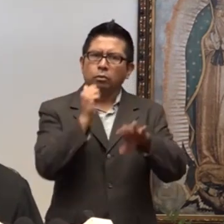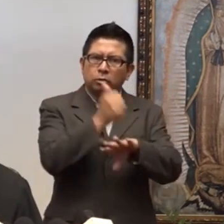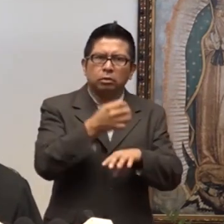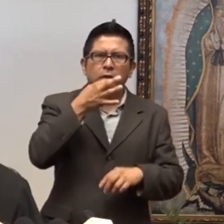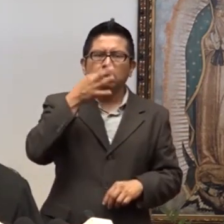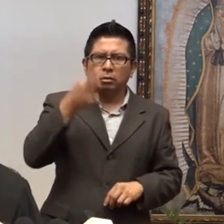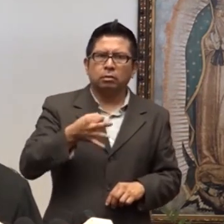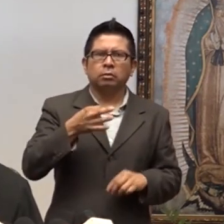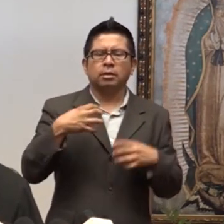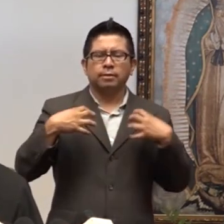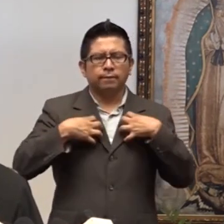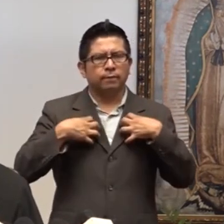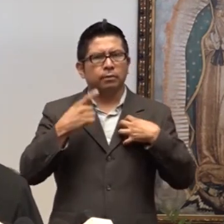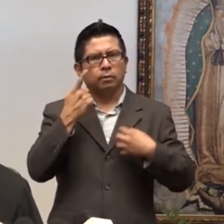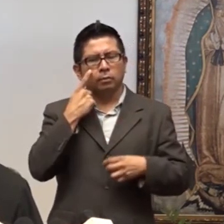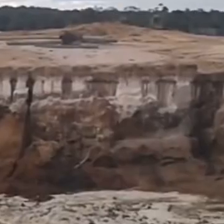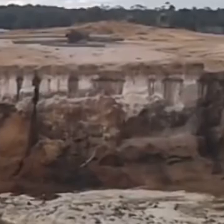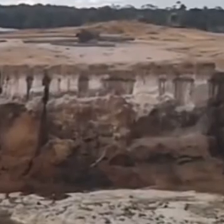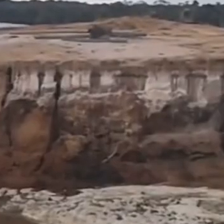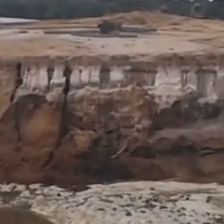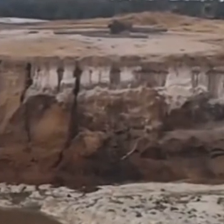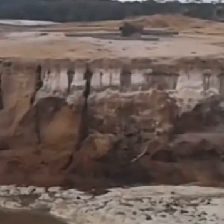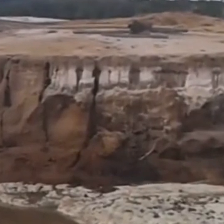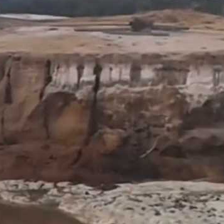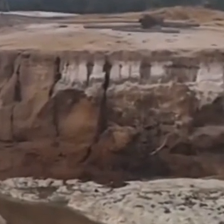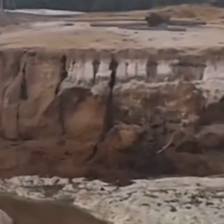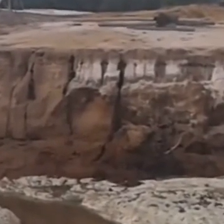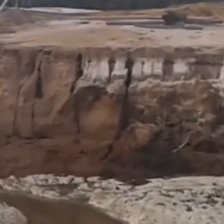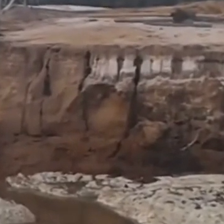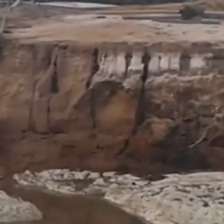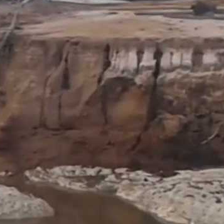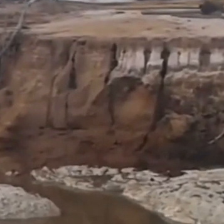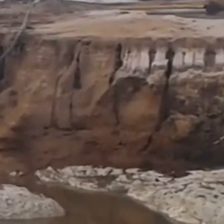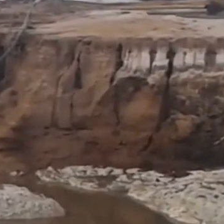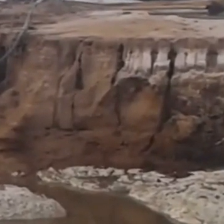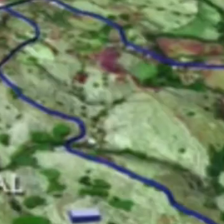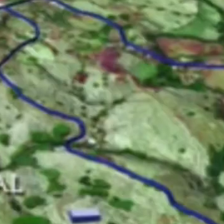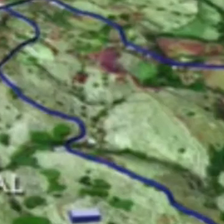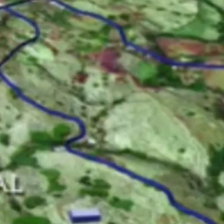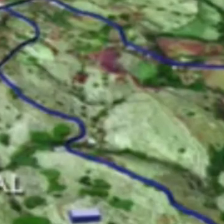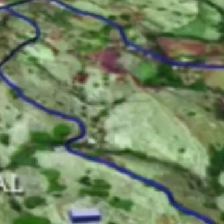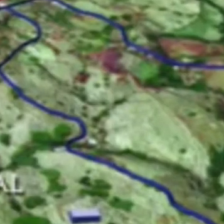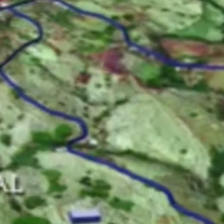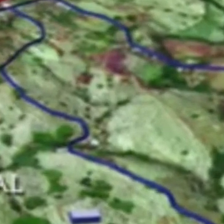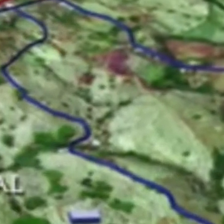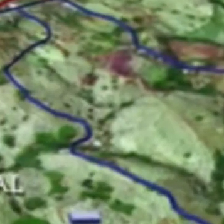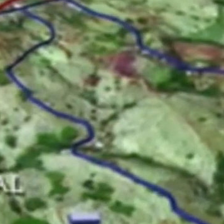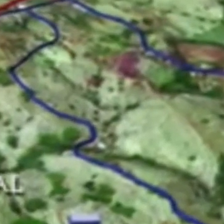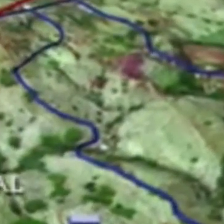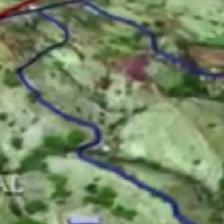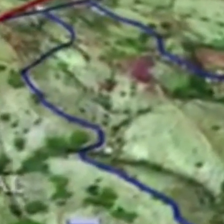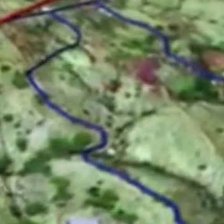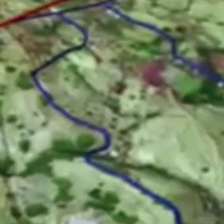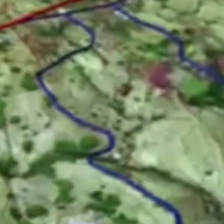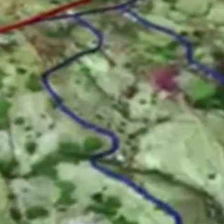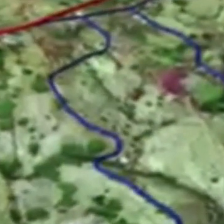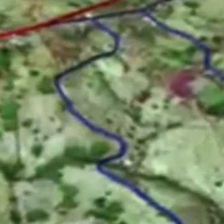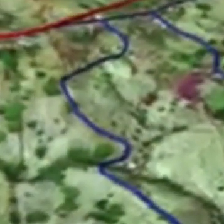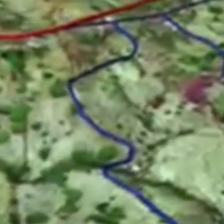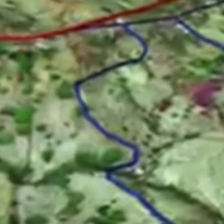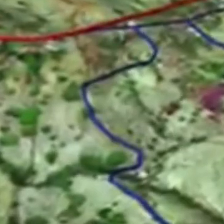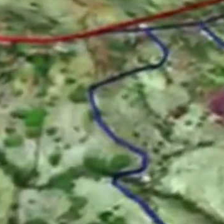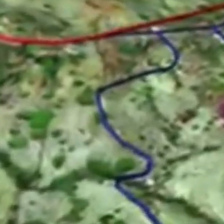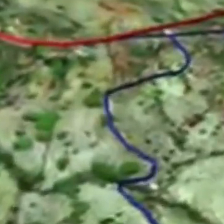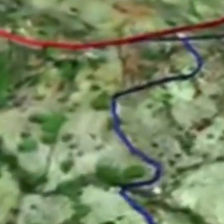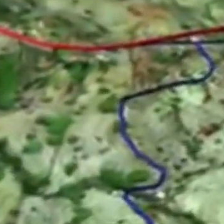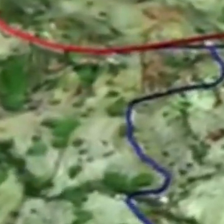y la vida misma el arzobispo de san salvador también abogó por que se adelante las discusiones para la aprobación de la ley de